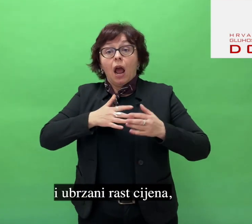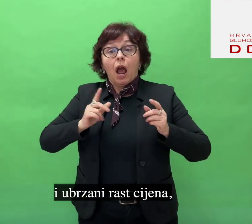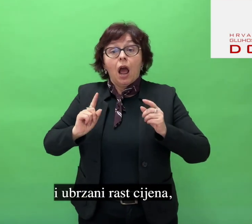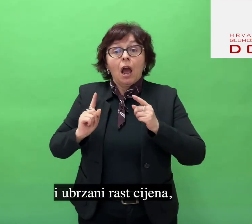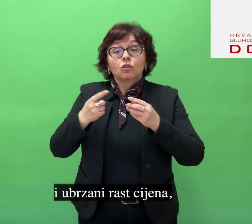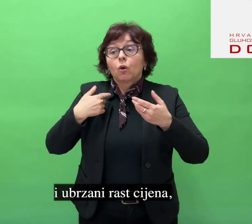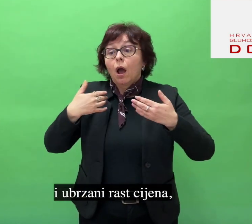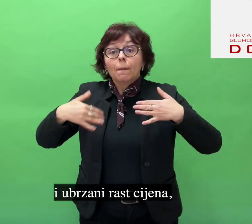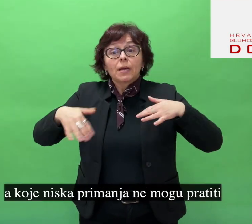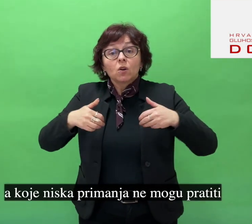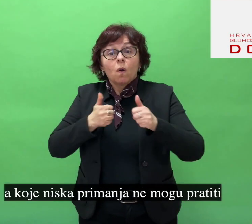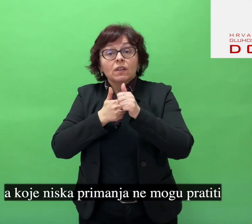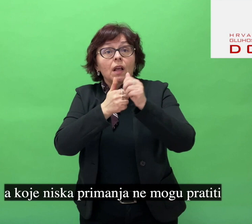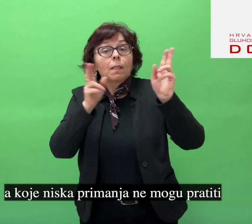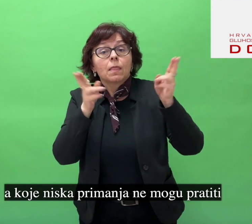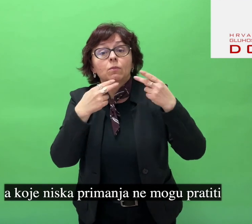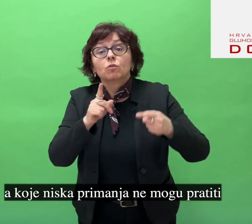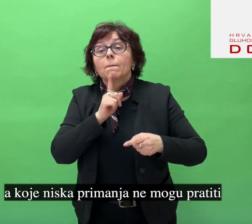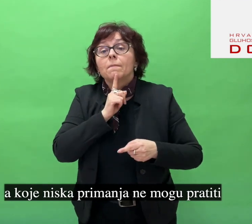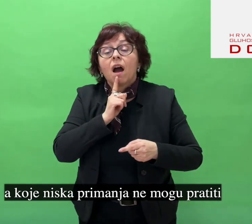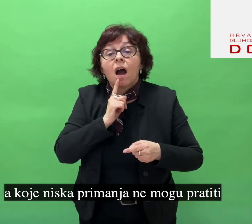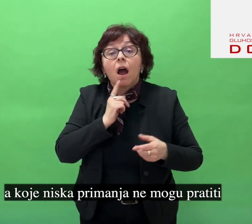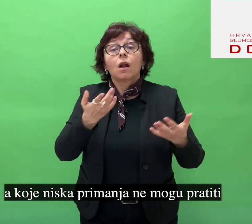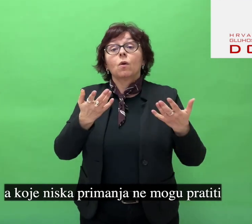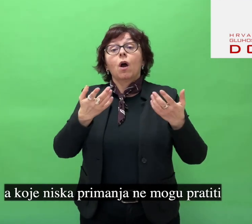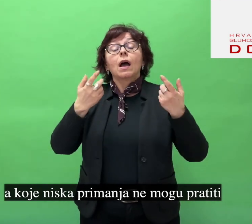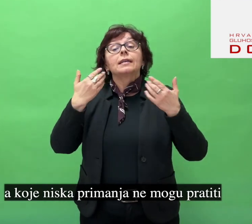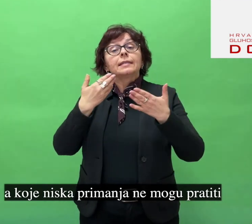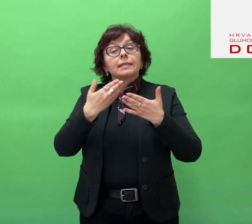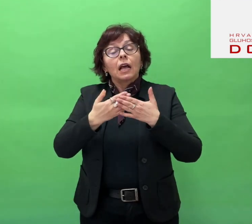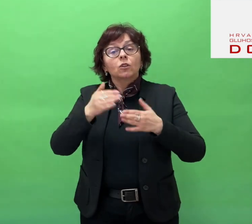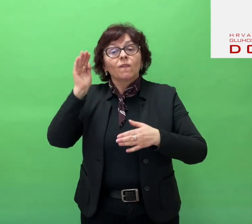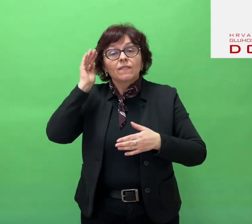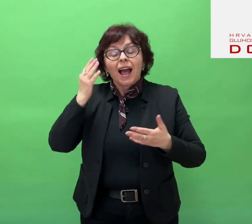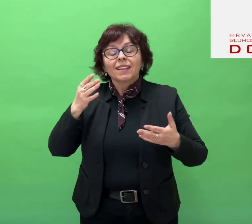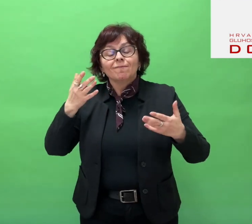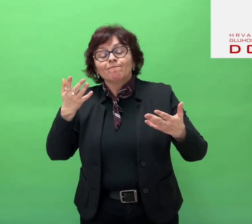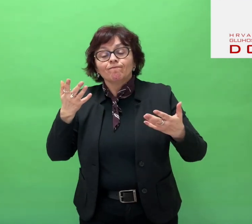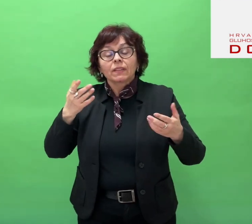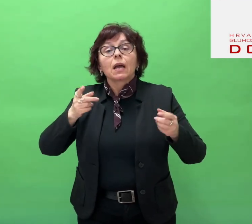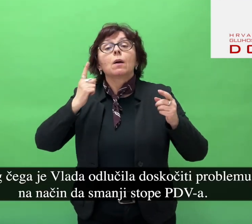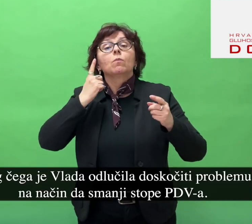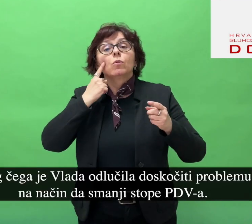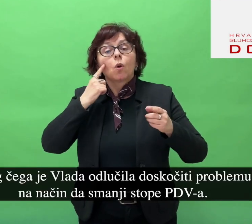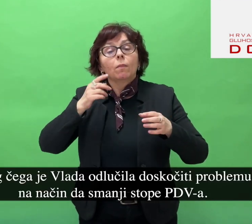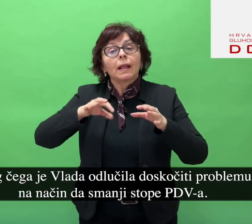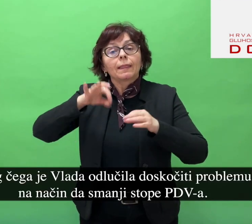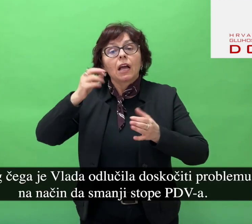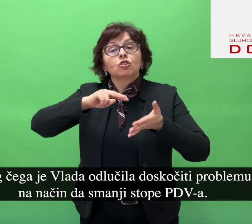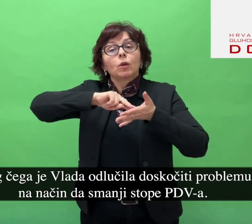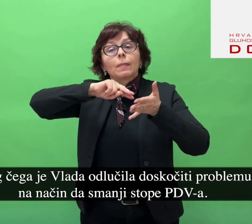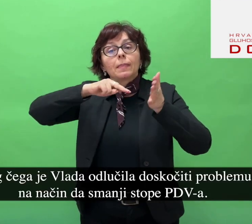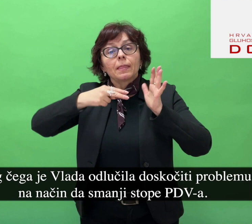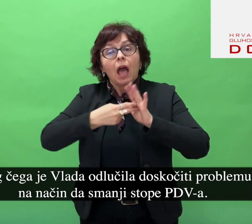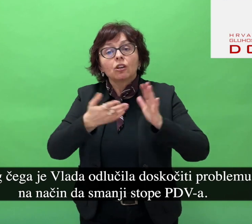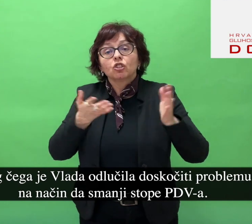ako je niska primanja ne mogu pratiti, zbog čega je vlada odlučila